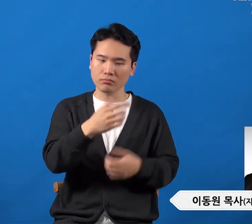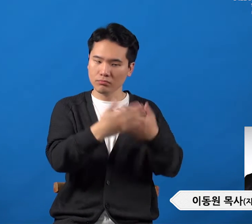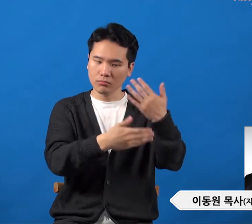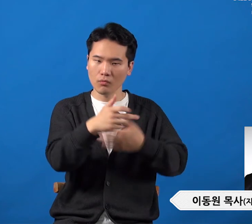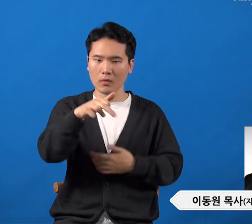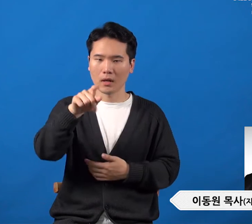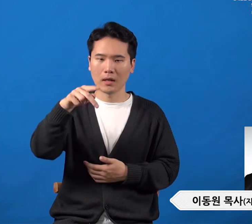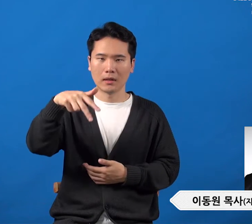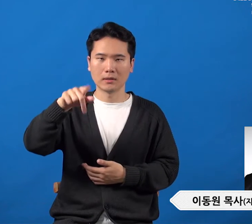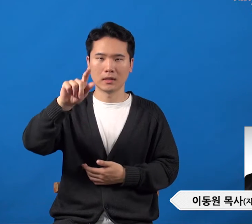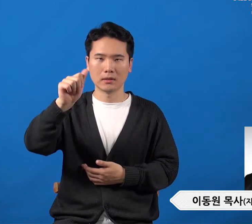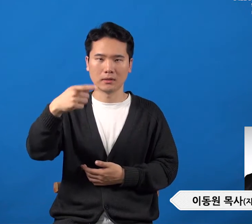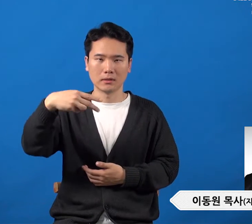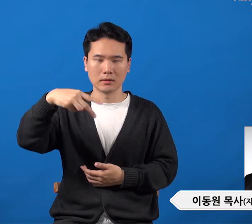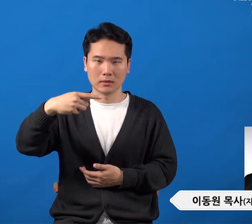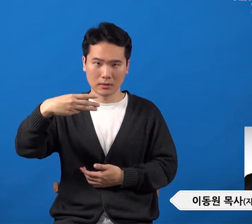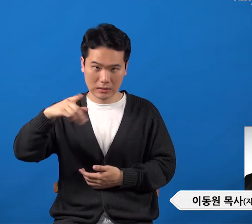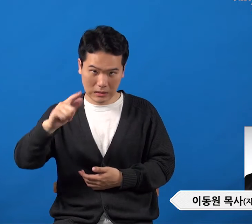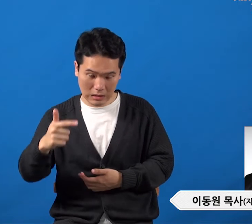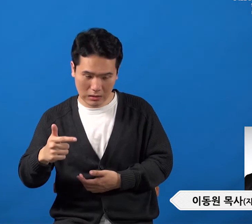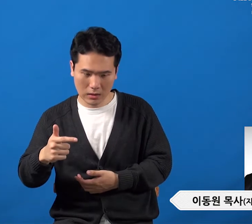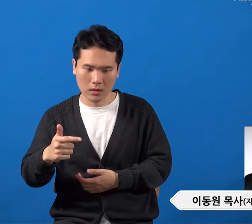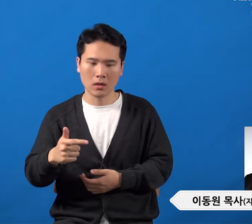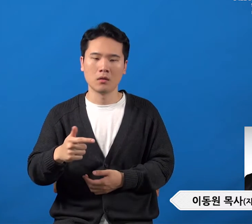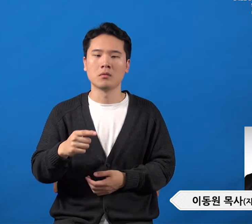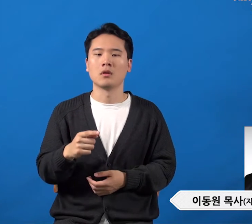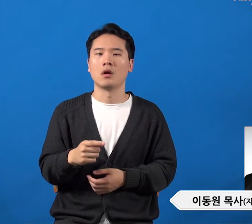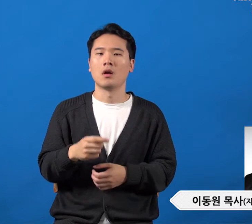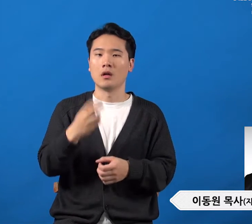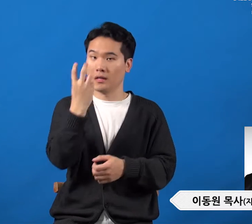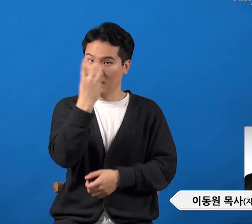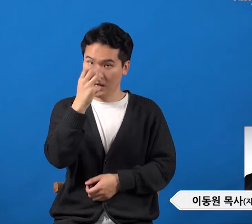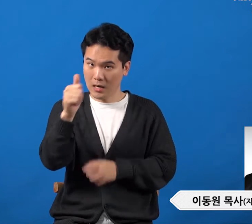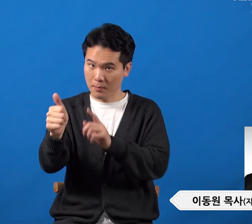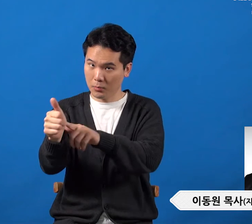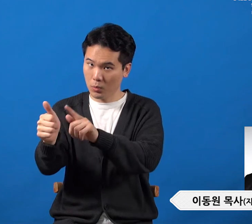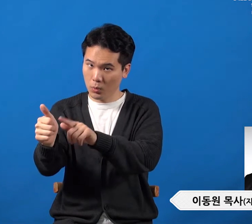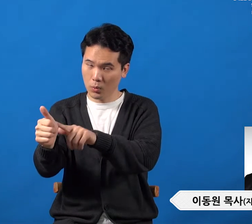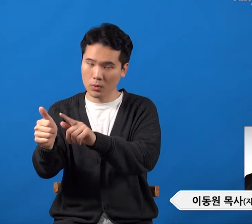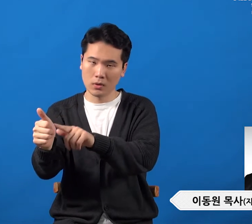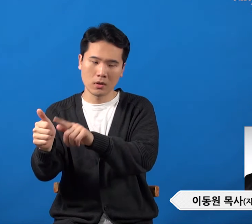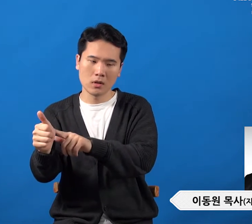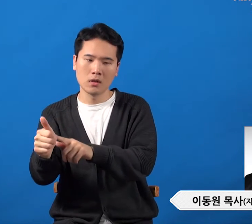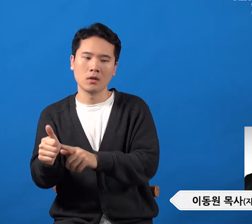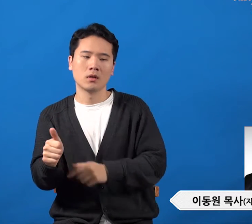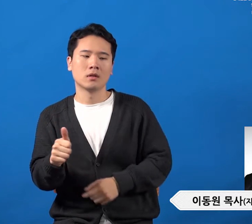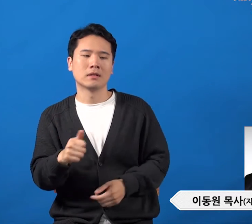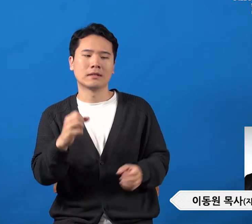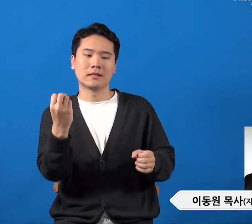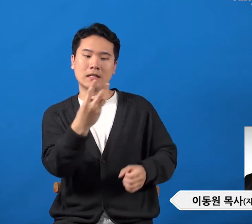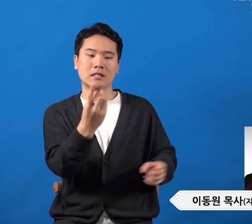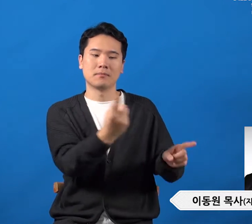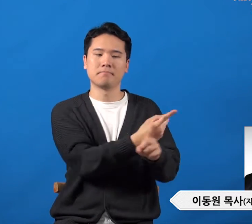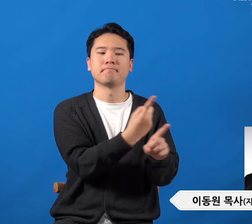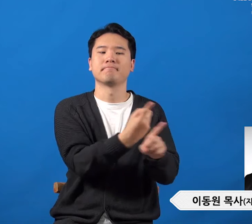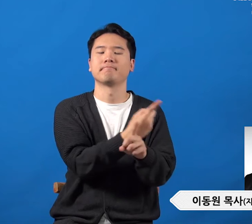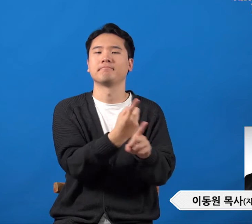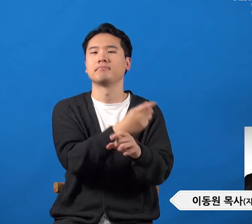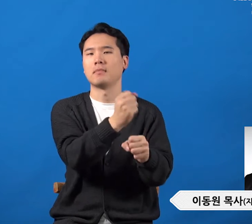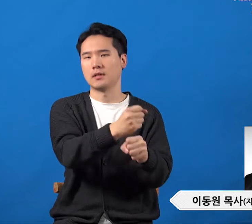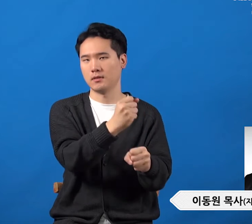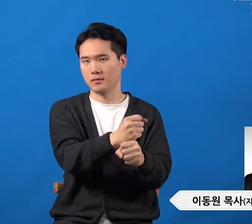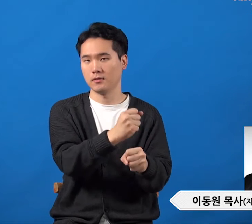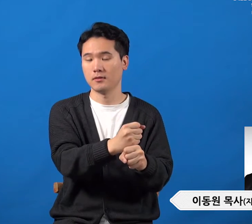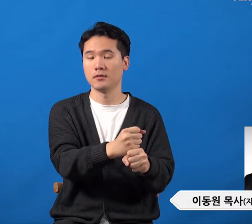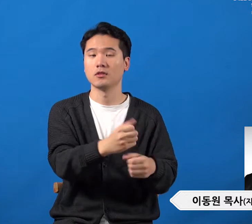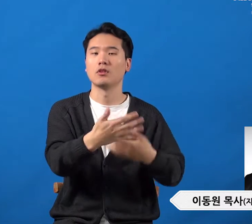카자흐스탄 출신의 티무어 베크만베토프라는 감독이 메가폰을 잡고 리메이크한 그런